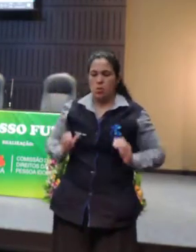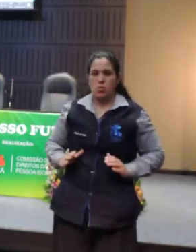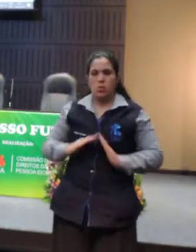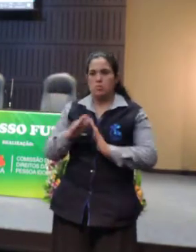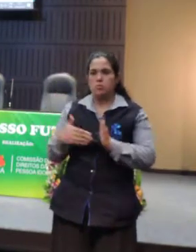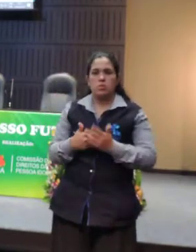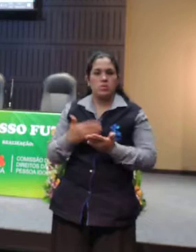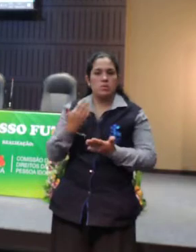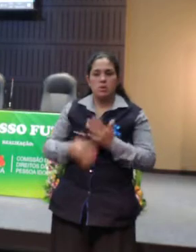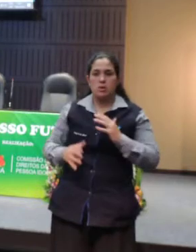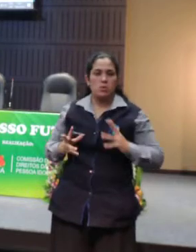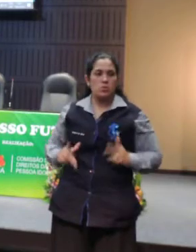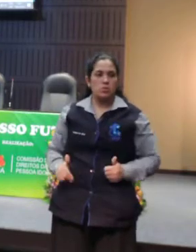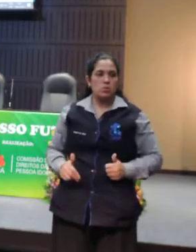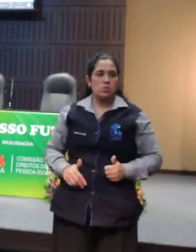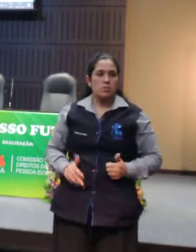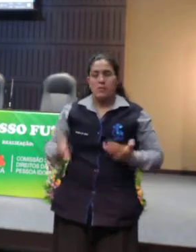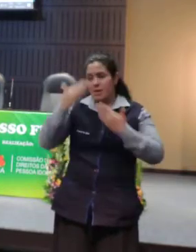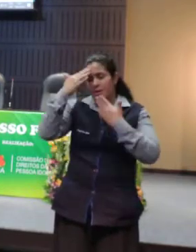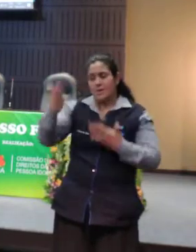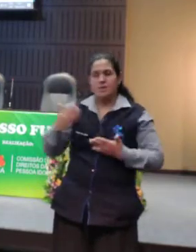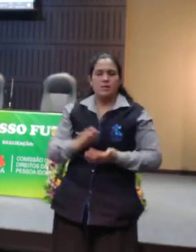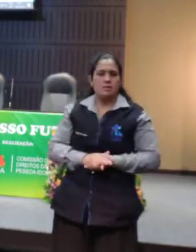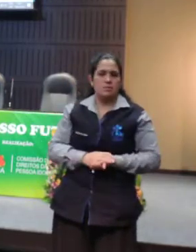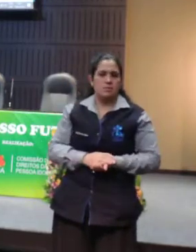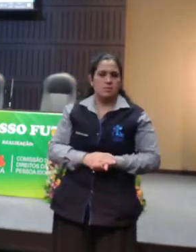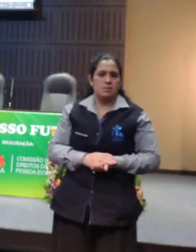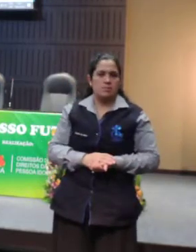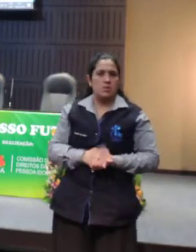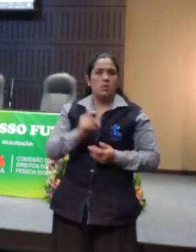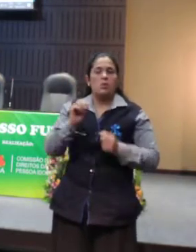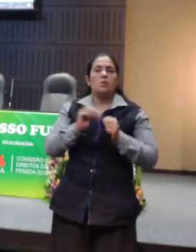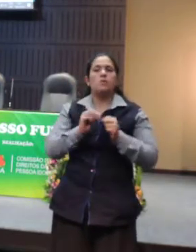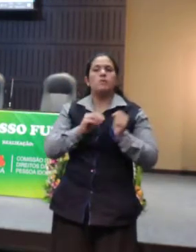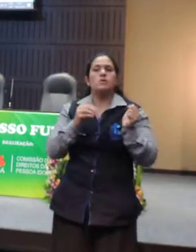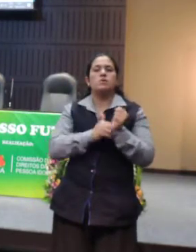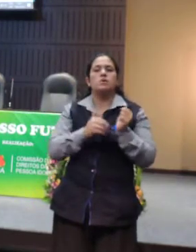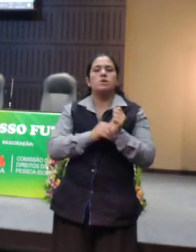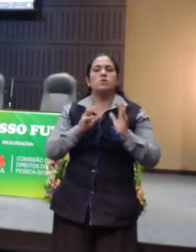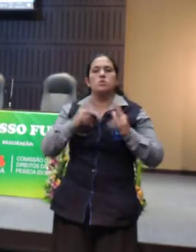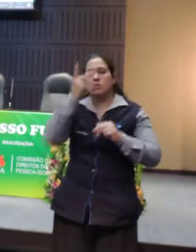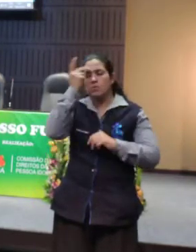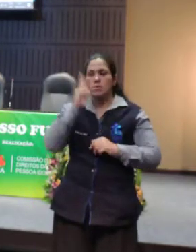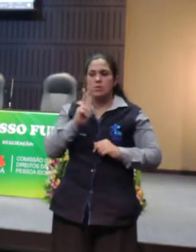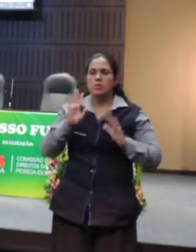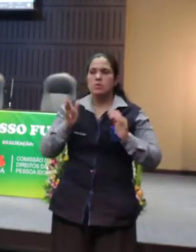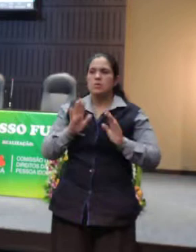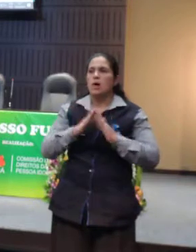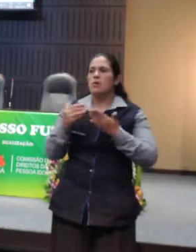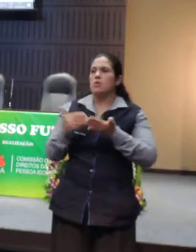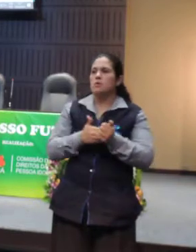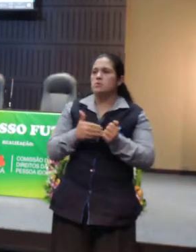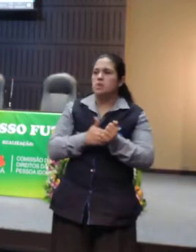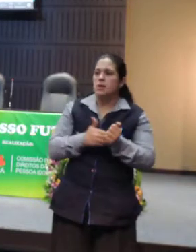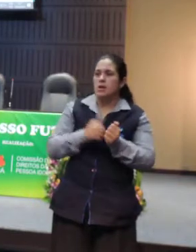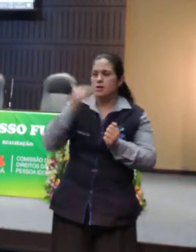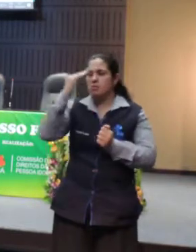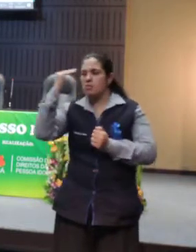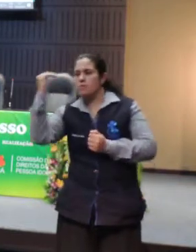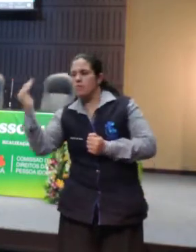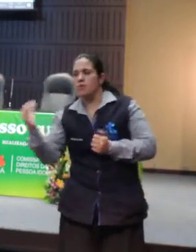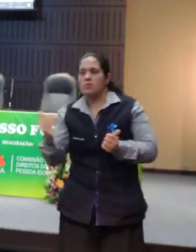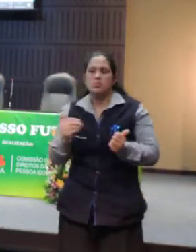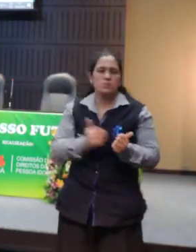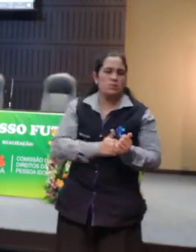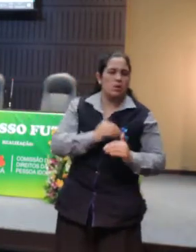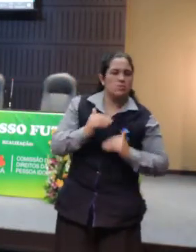se movimenta mais. E ele agradece. Então, o segredo que todo mundo viu já, o livro, o segredo do sucesso, tá? É